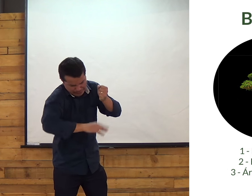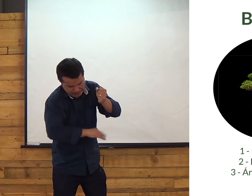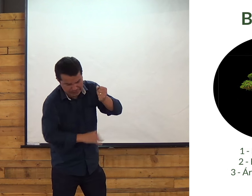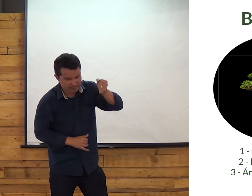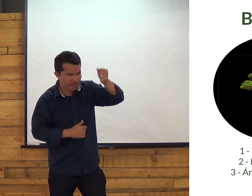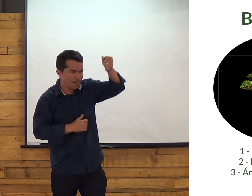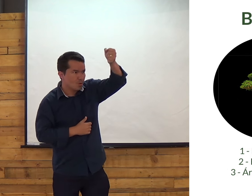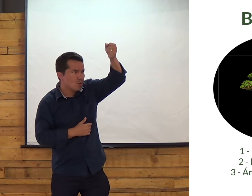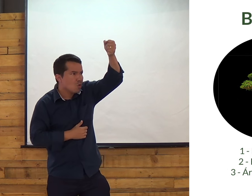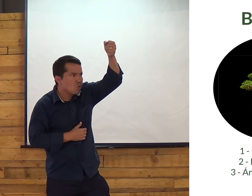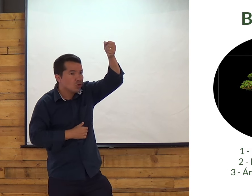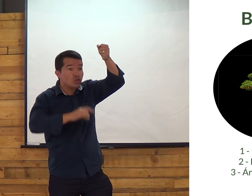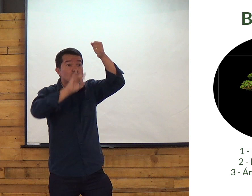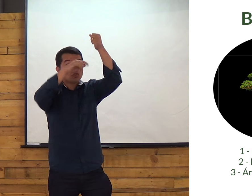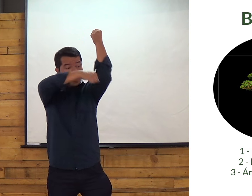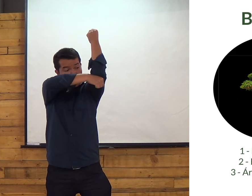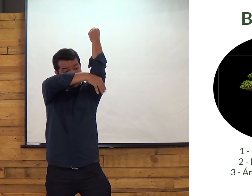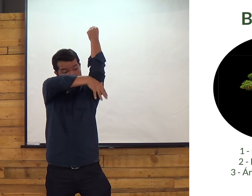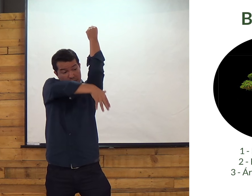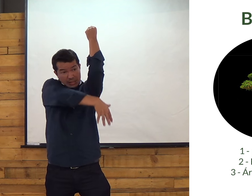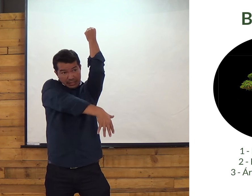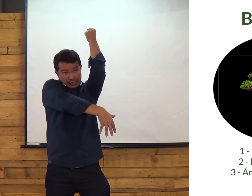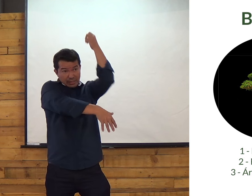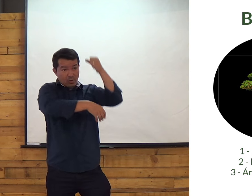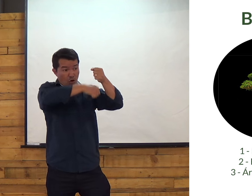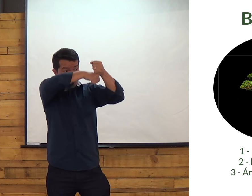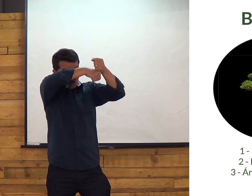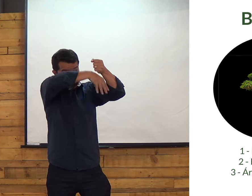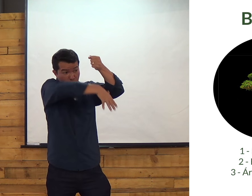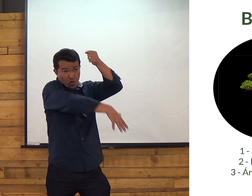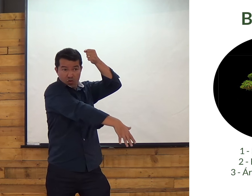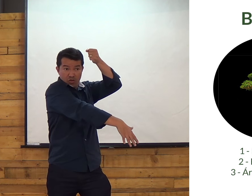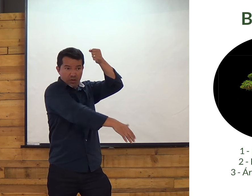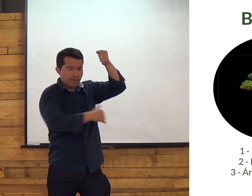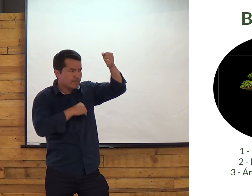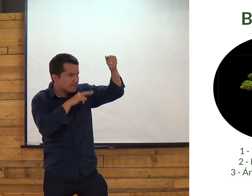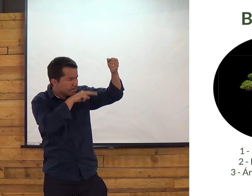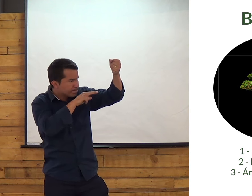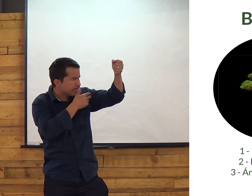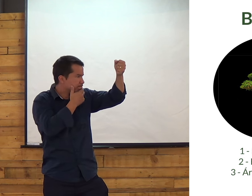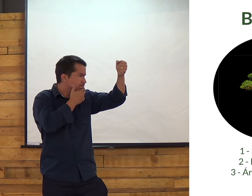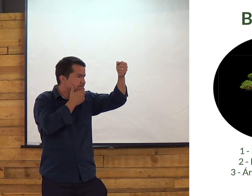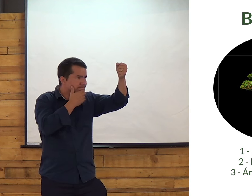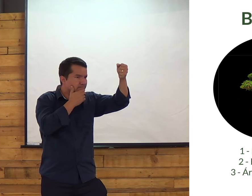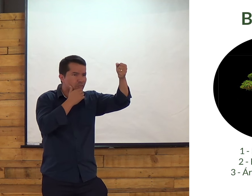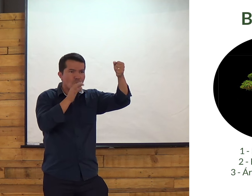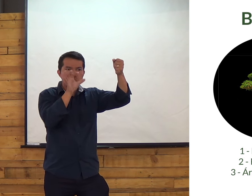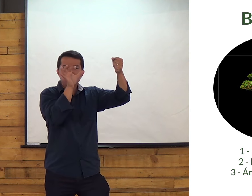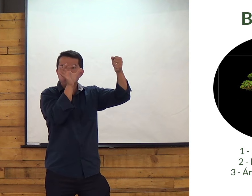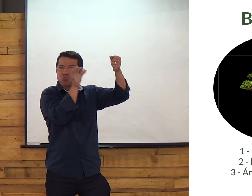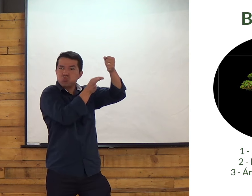limpa toda ela, limpa tudinho, pega aquelas raízes que são bem